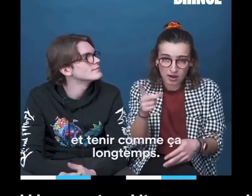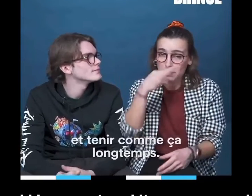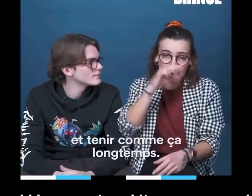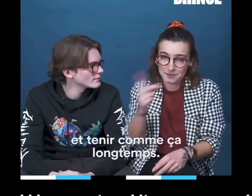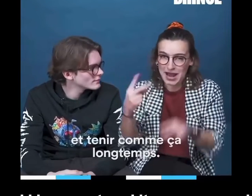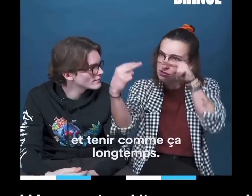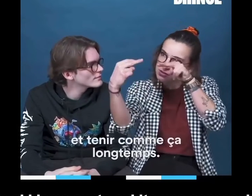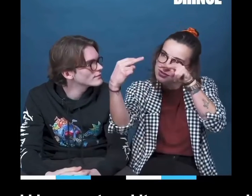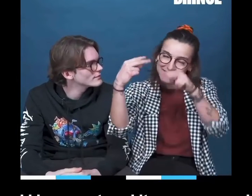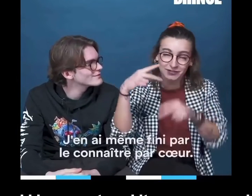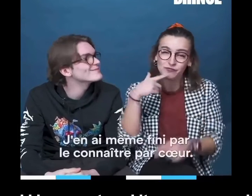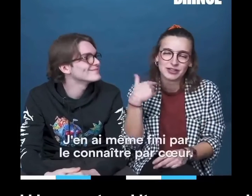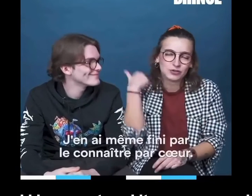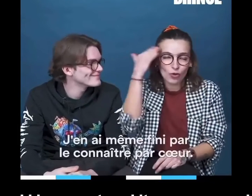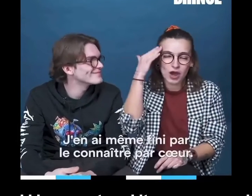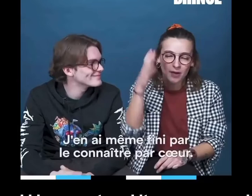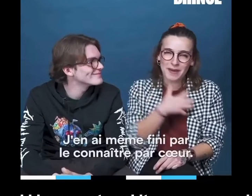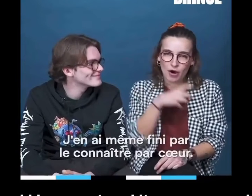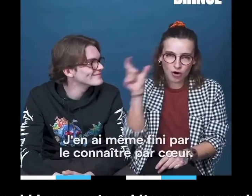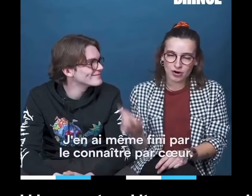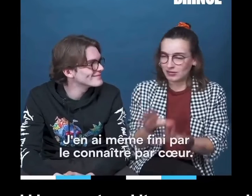ça longtemps. J'en ai même fini par le connaître par cœur.